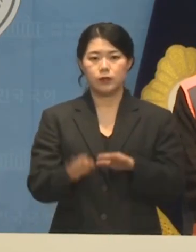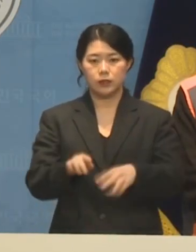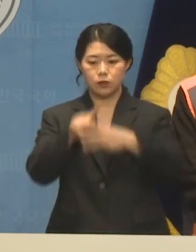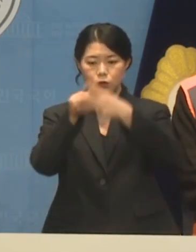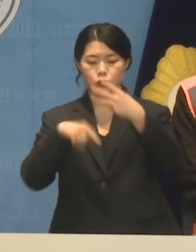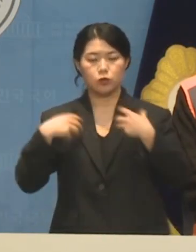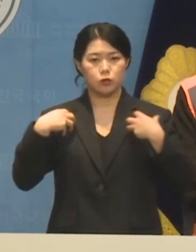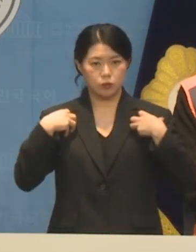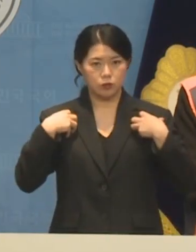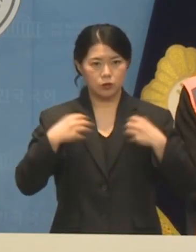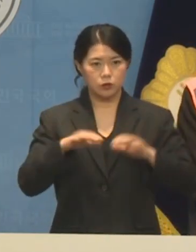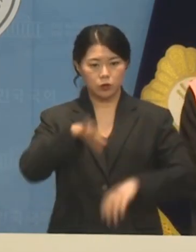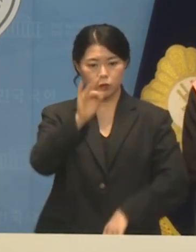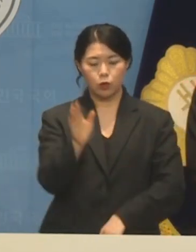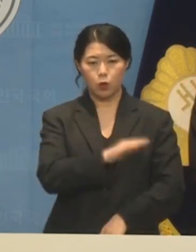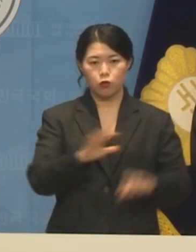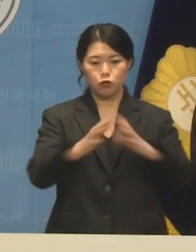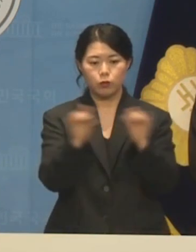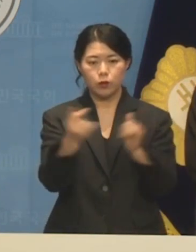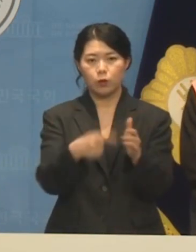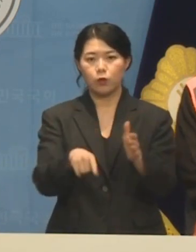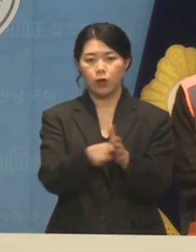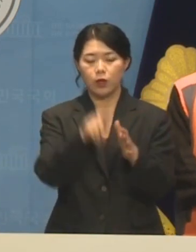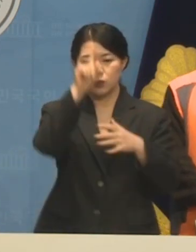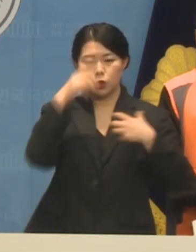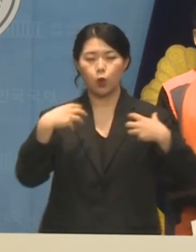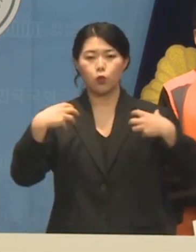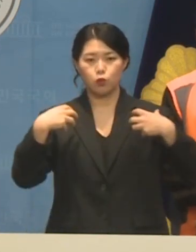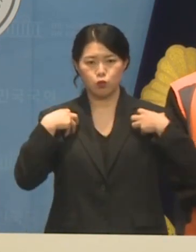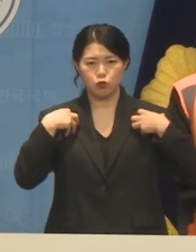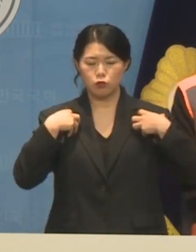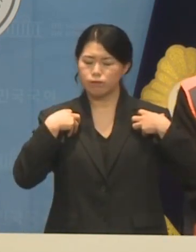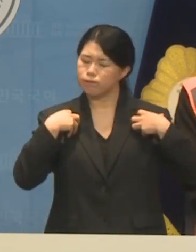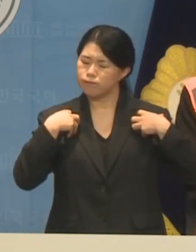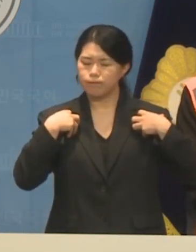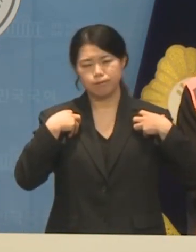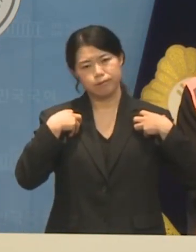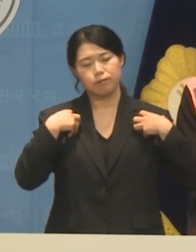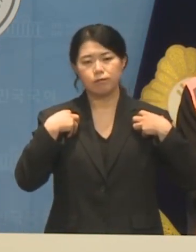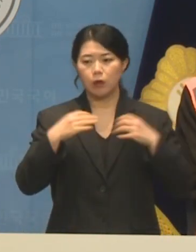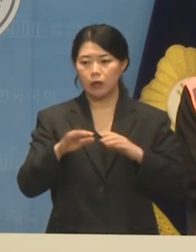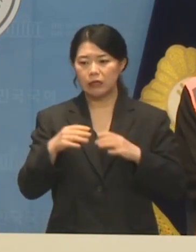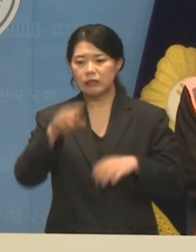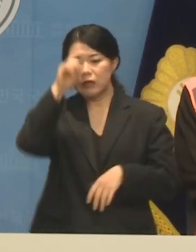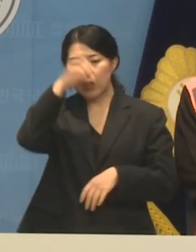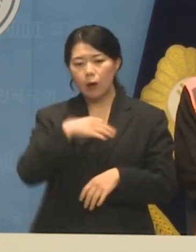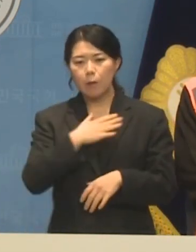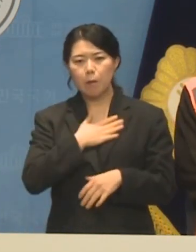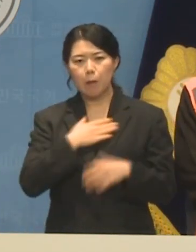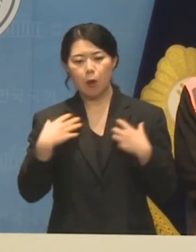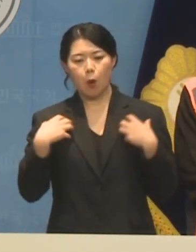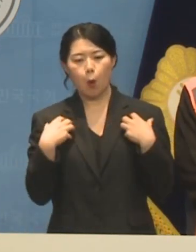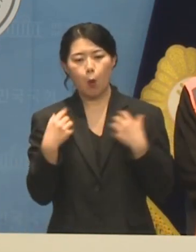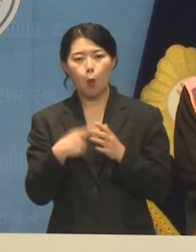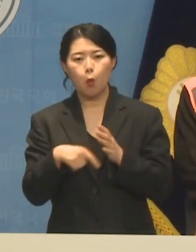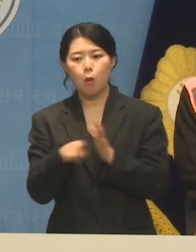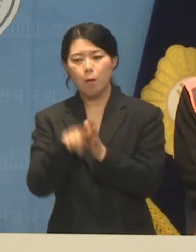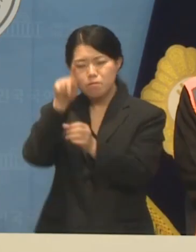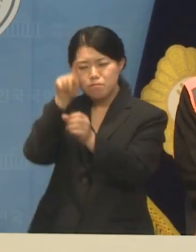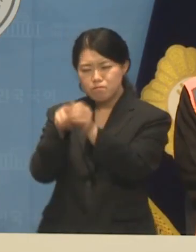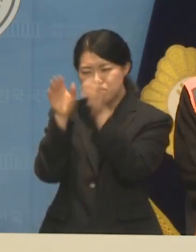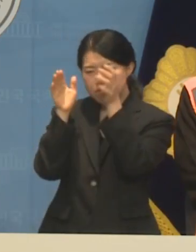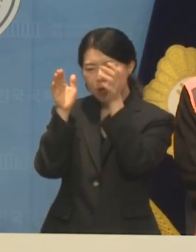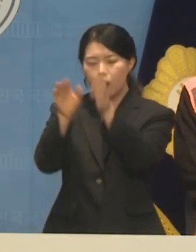윤석열 정부는 초기부터 국민을 위한 정부라기보다는 정권을 위한 정부에 초점을 좀